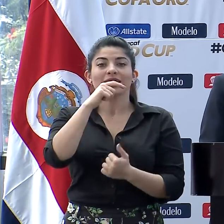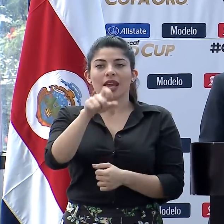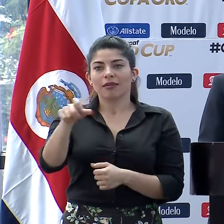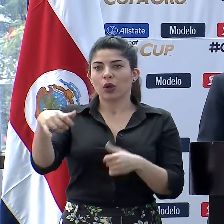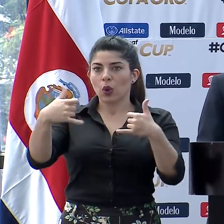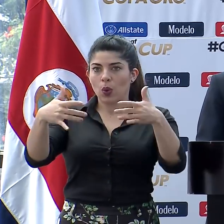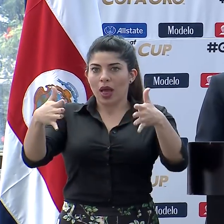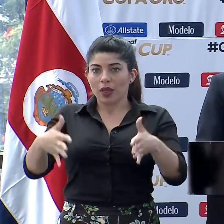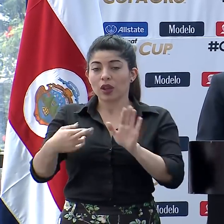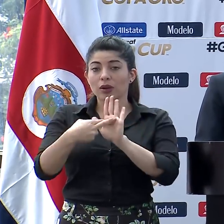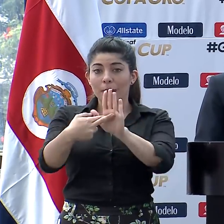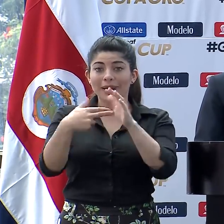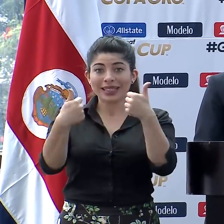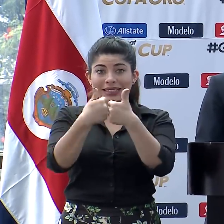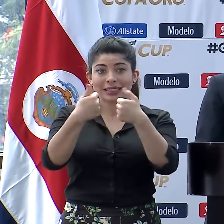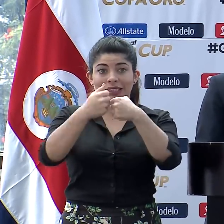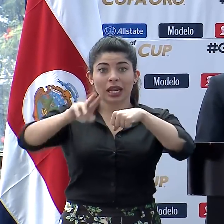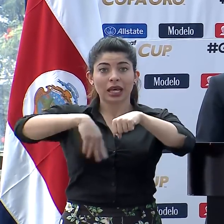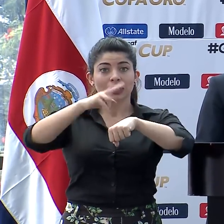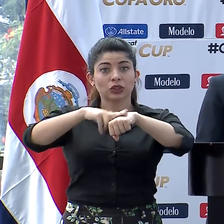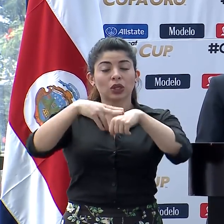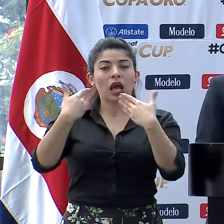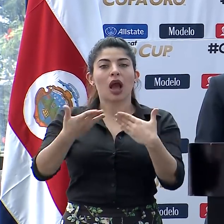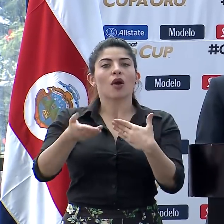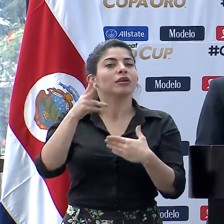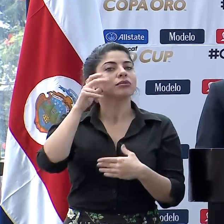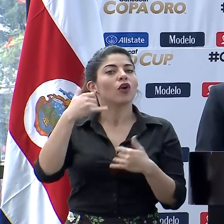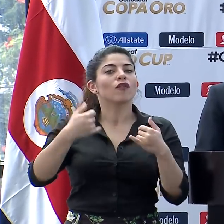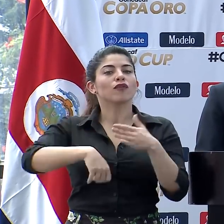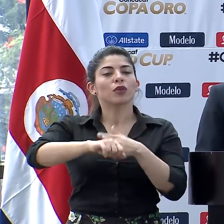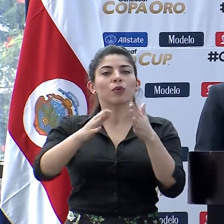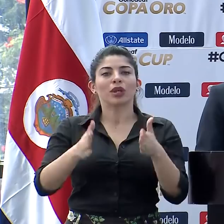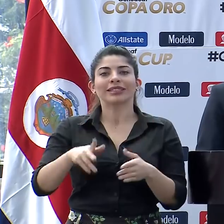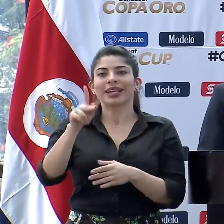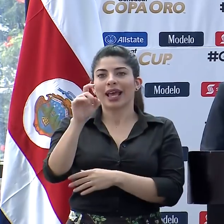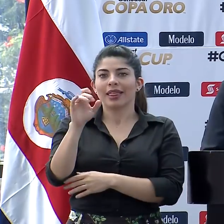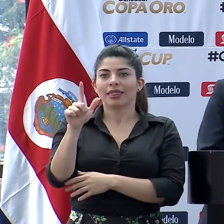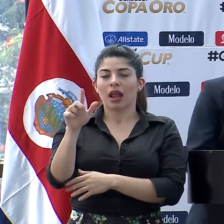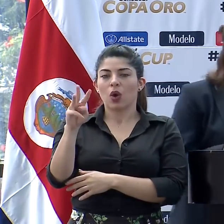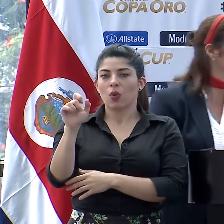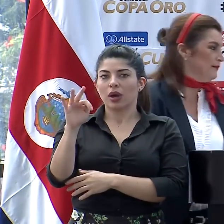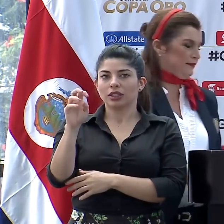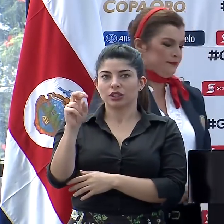jugadores. Representando a la selección nacional, escuchamos al futbolista Kendall Waston.